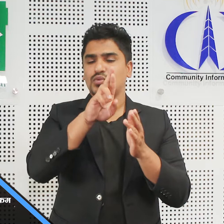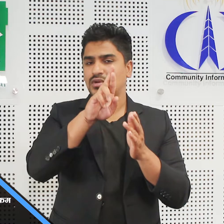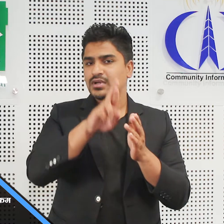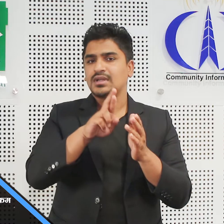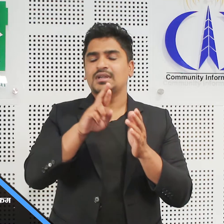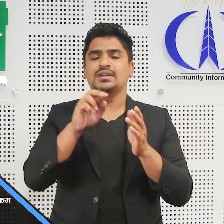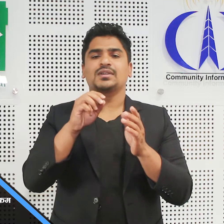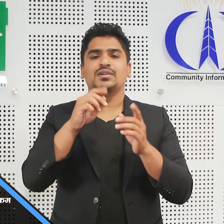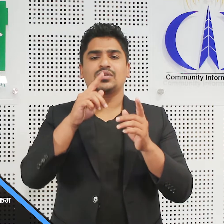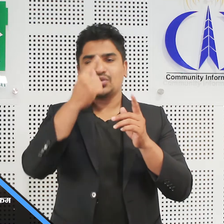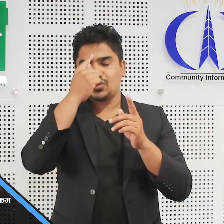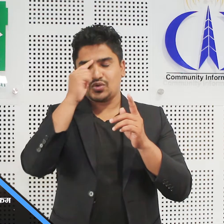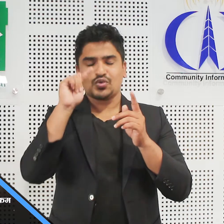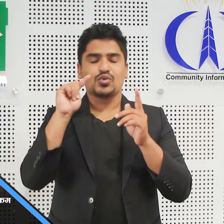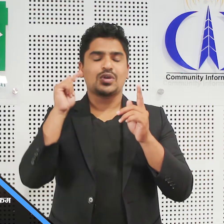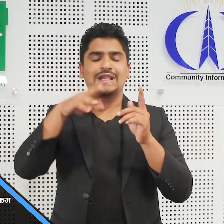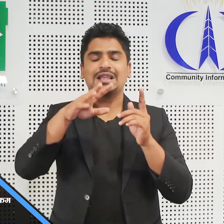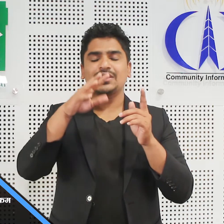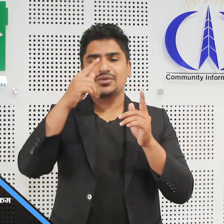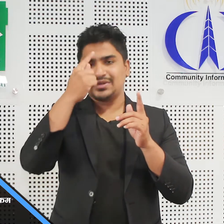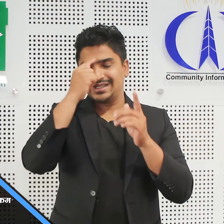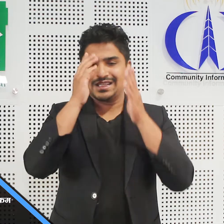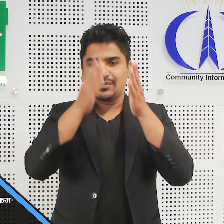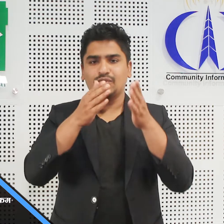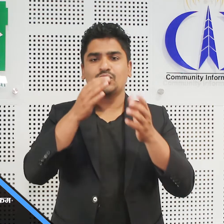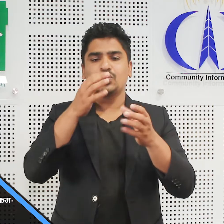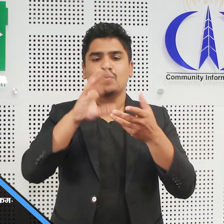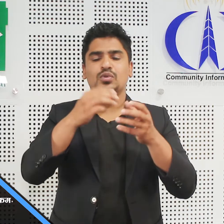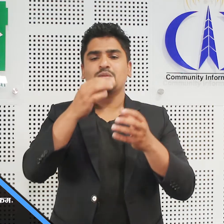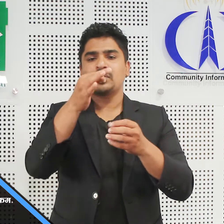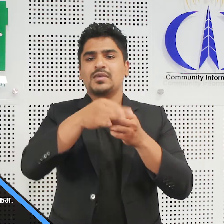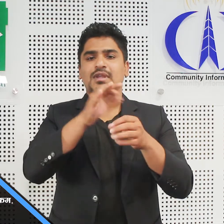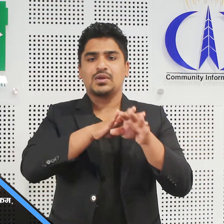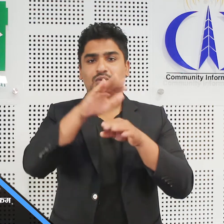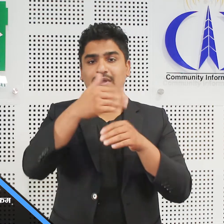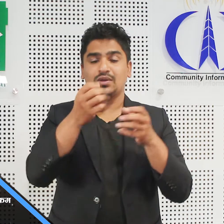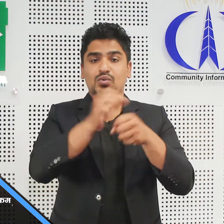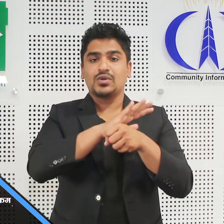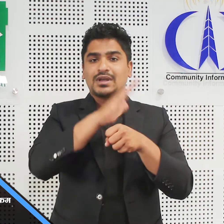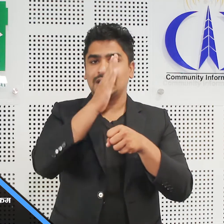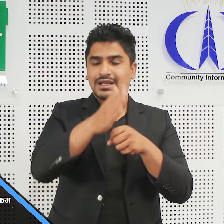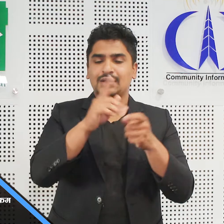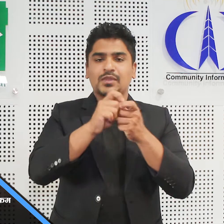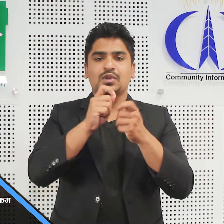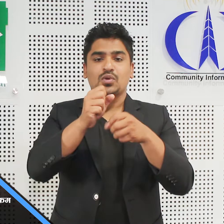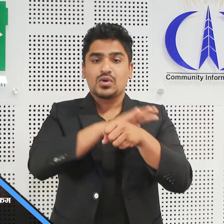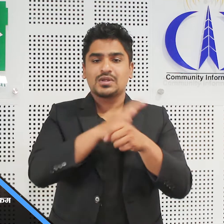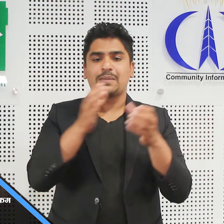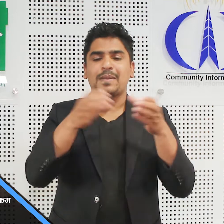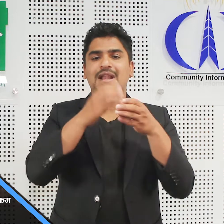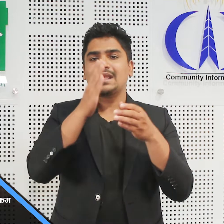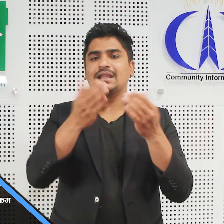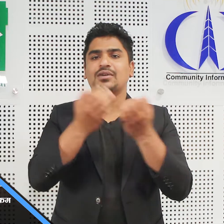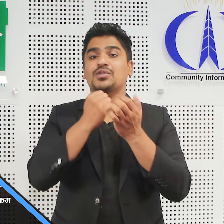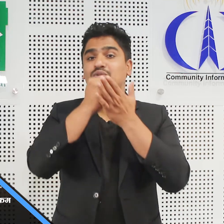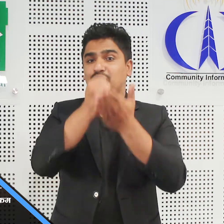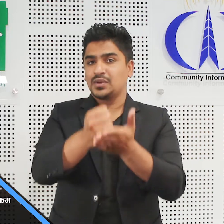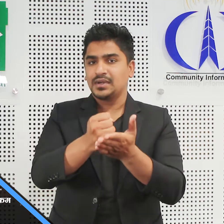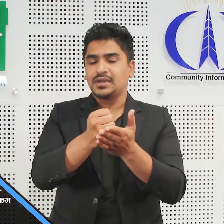हामीले धनुषाको मिथिला नगरपालिका, दोलखाको भीमेश्वर नगरपालिका, कैलालीको टिकापुर नगरपालिकाका उद्योगी